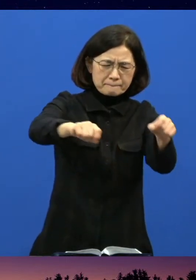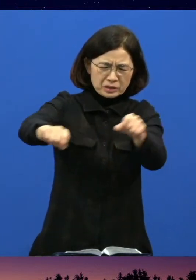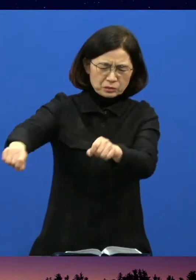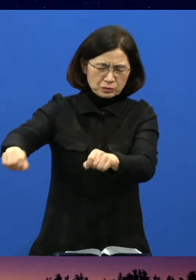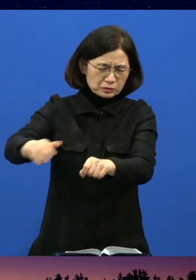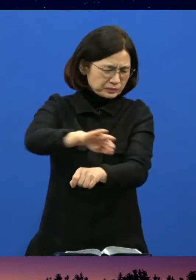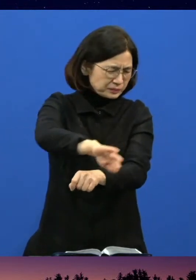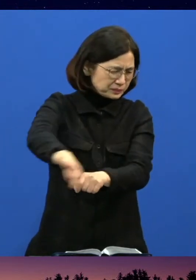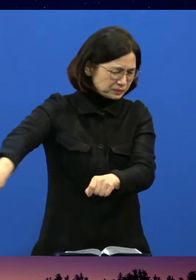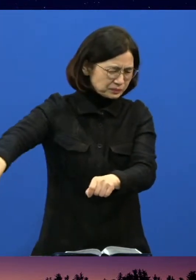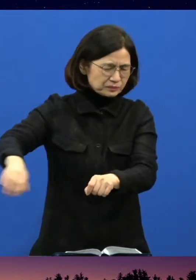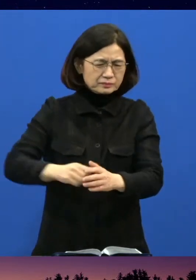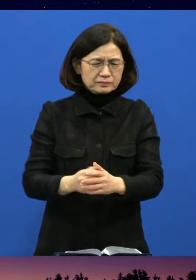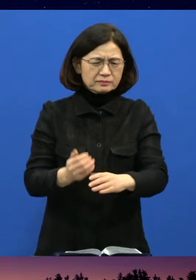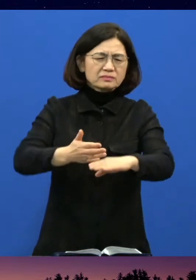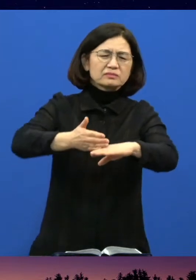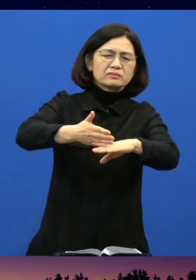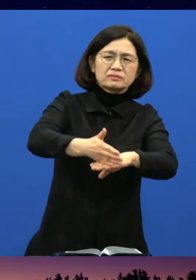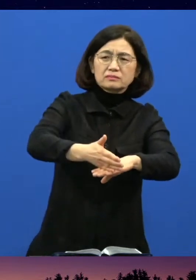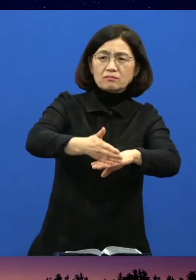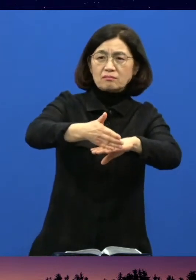미루고 이런